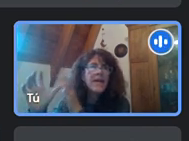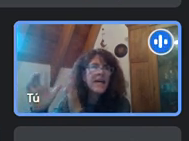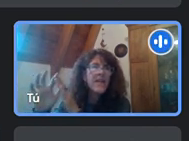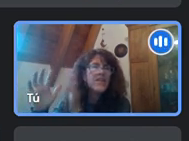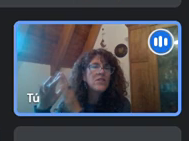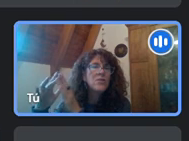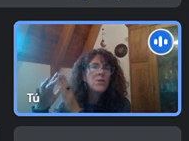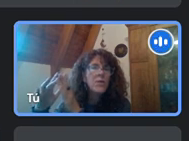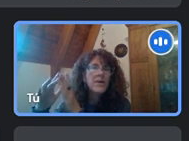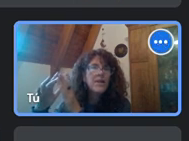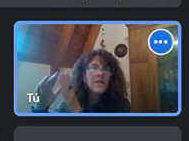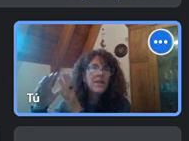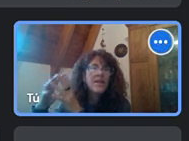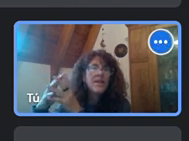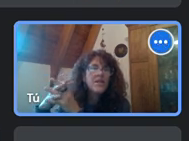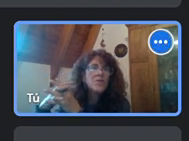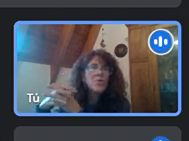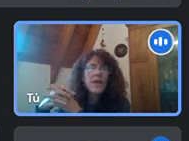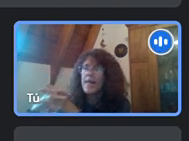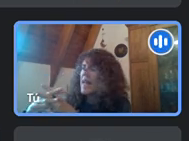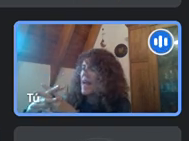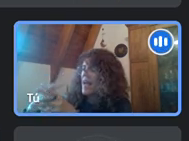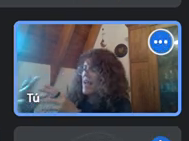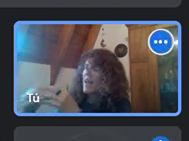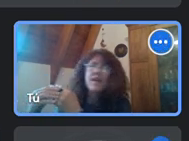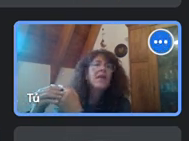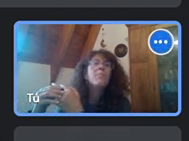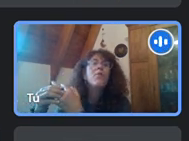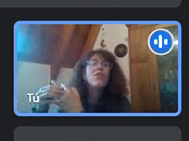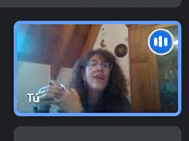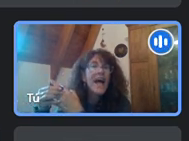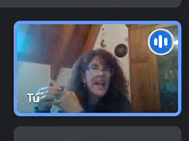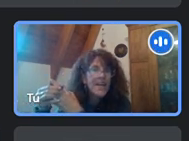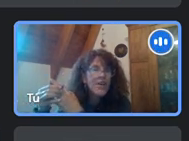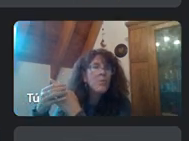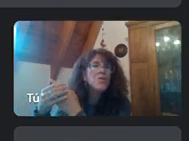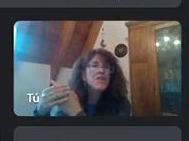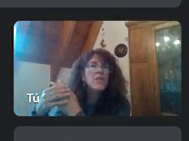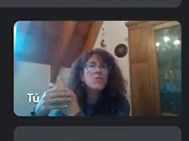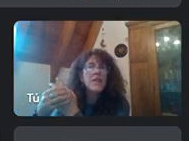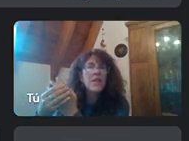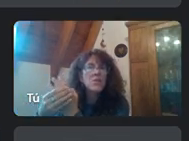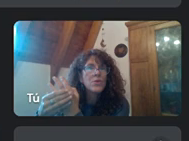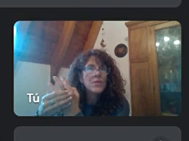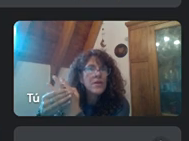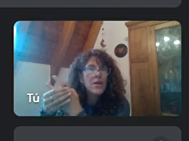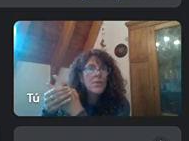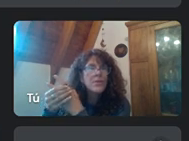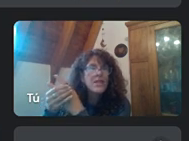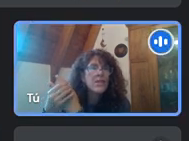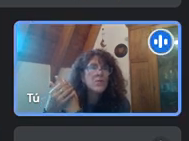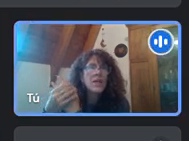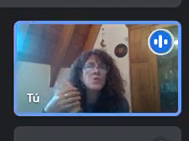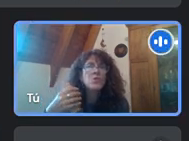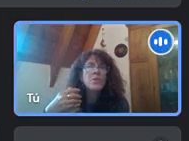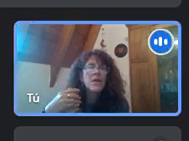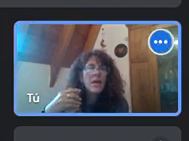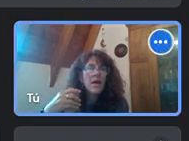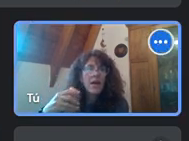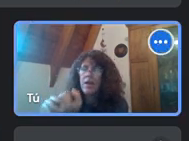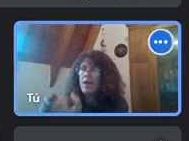y do. ¿Y should qué era? Modal. Modal. ¿Cómo se traducía should? Modal. ¿Cómo se traducía should?